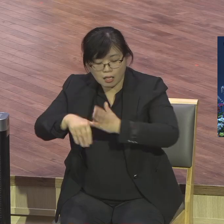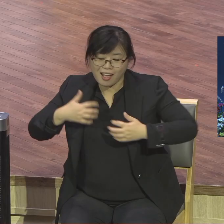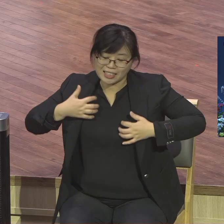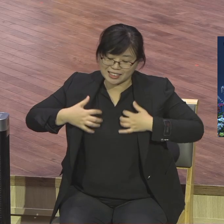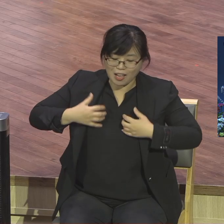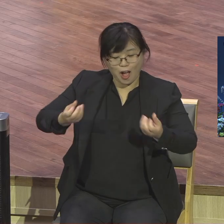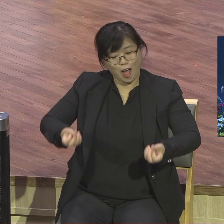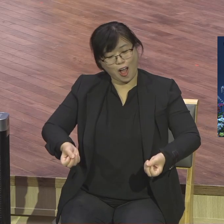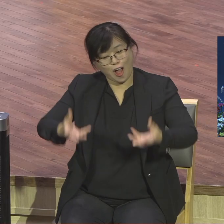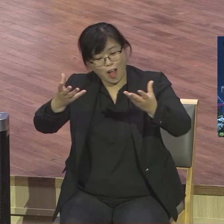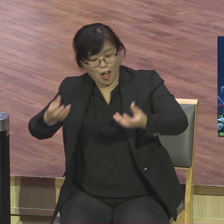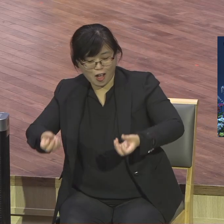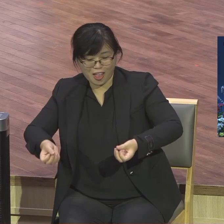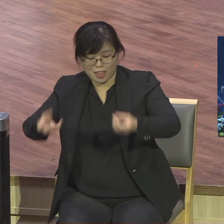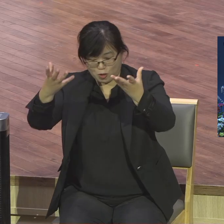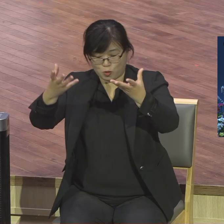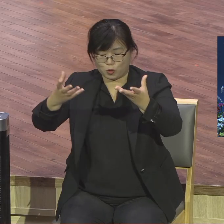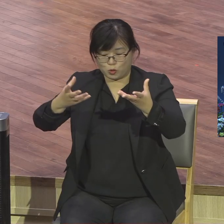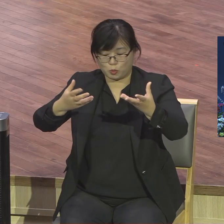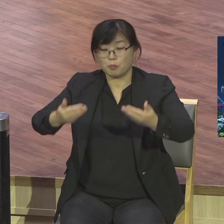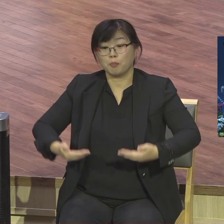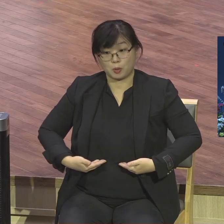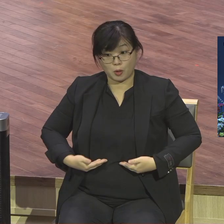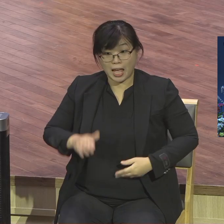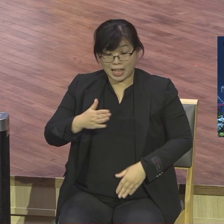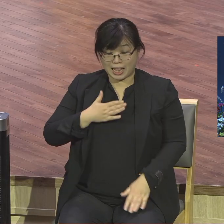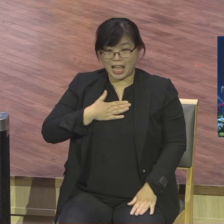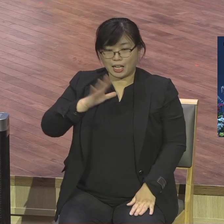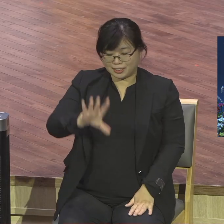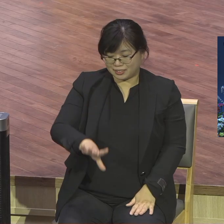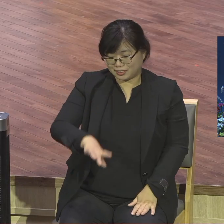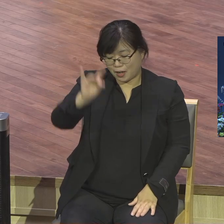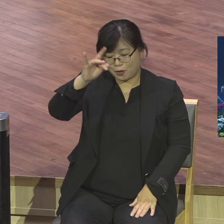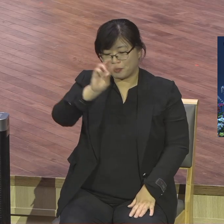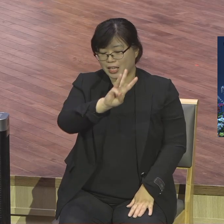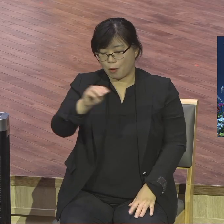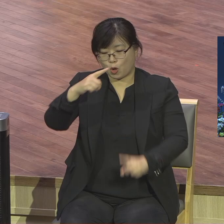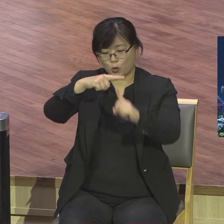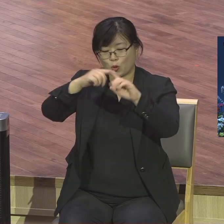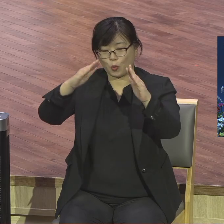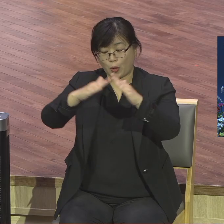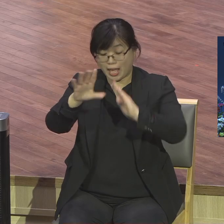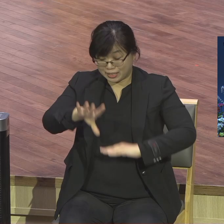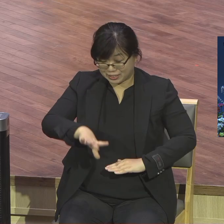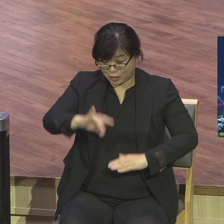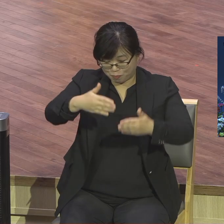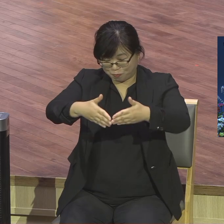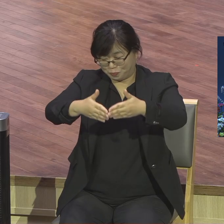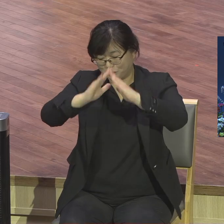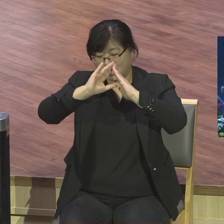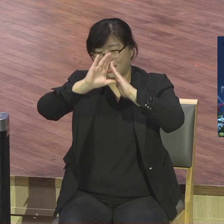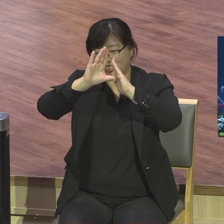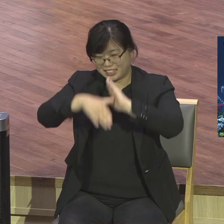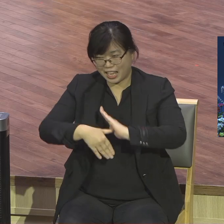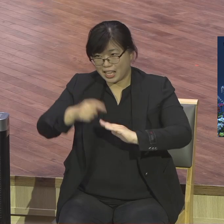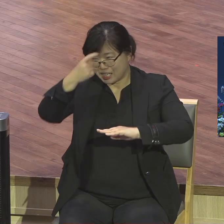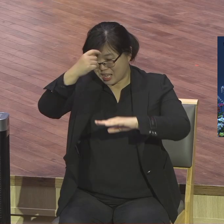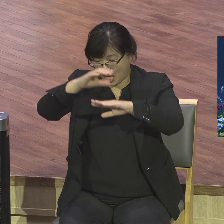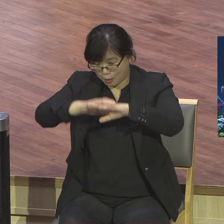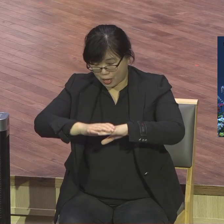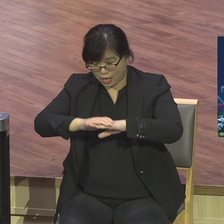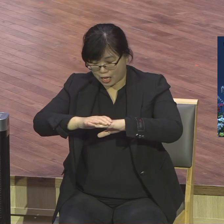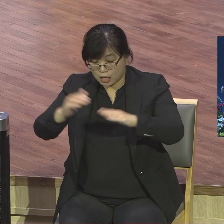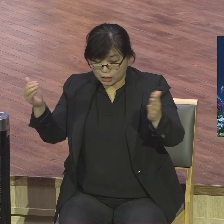먹어서요 쓰레기가 그냥 얼마나 나온지 몰라 뭘 때마다 그냥 전교인 막 지금은